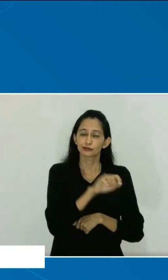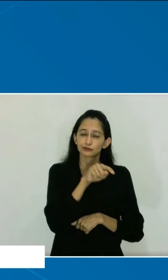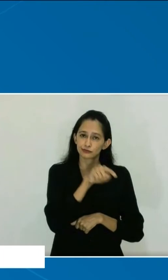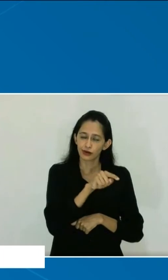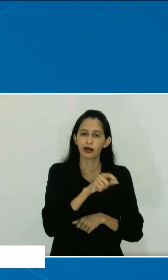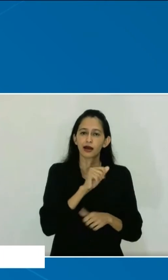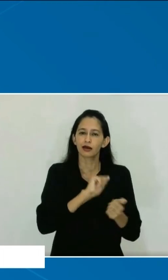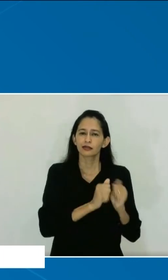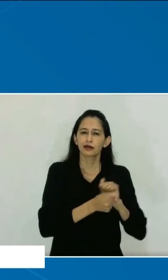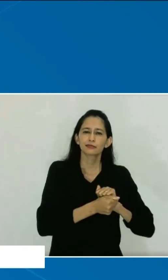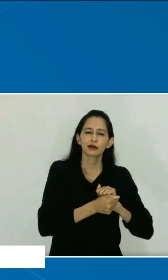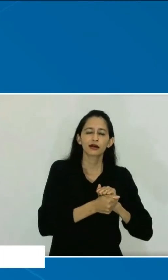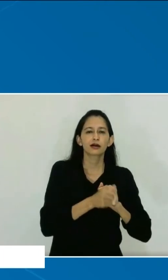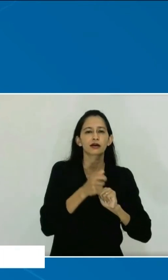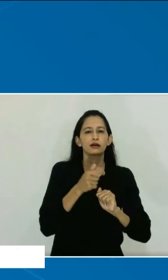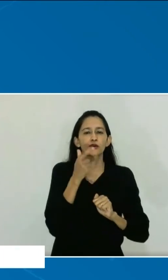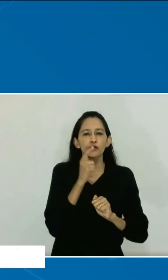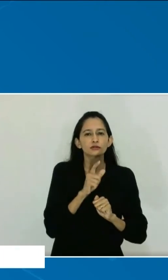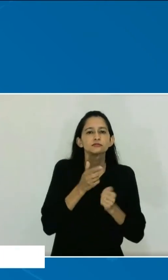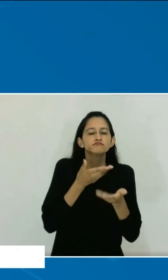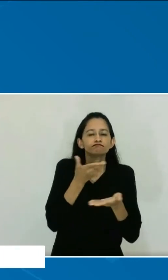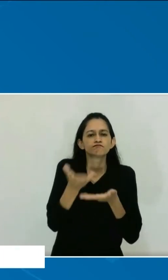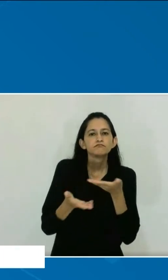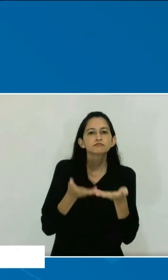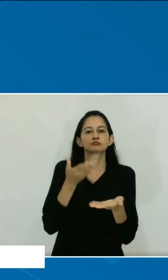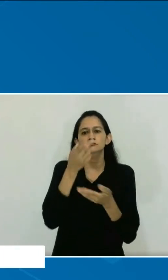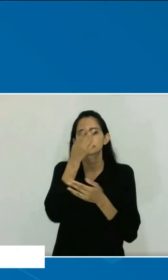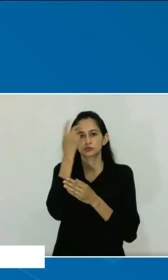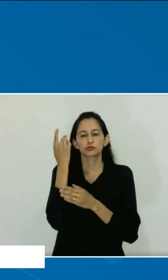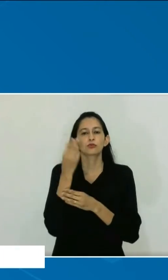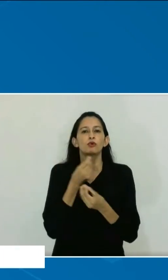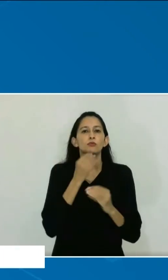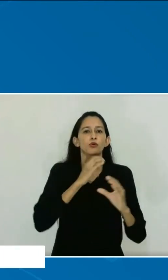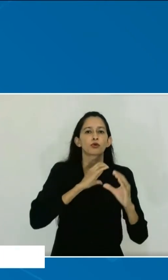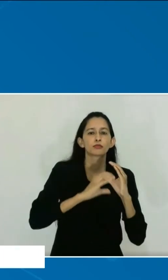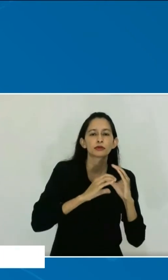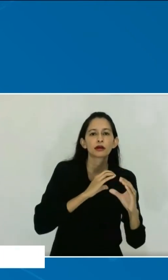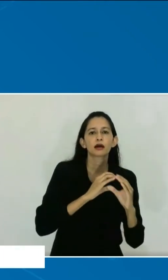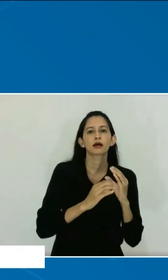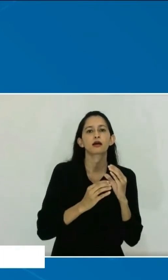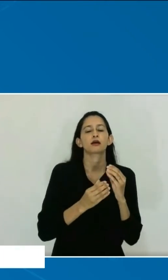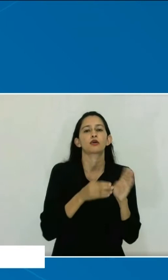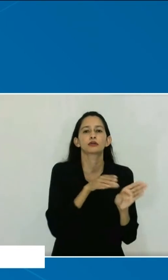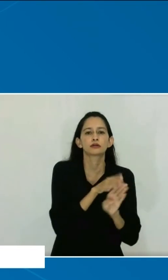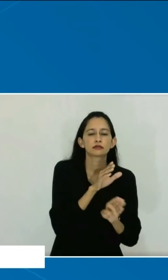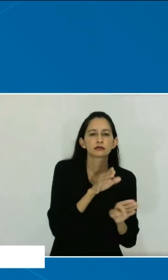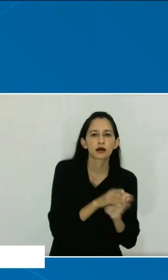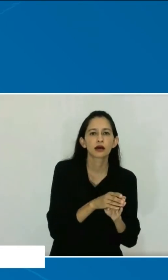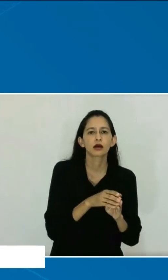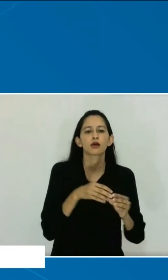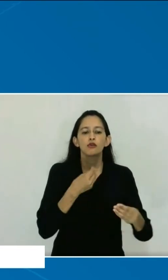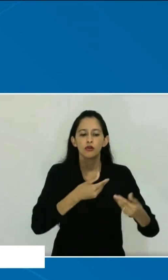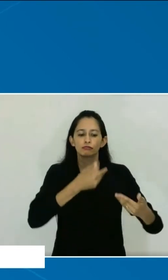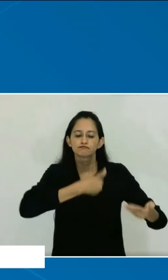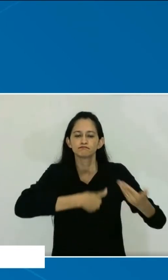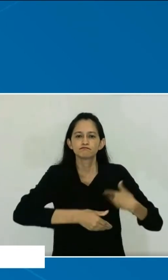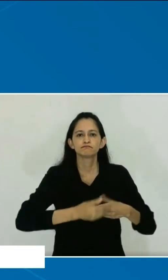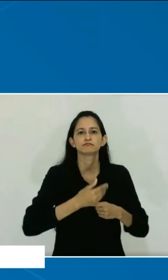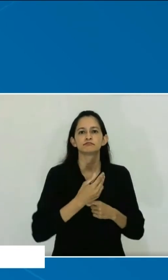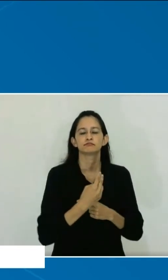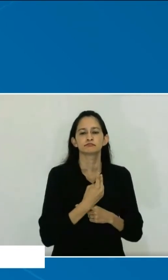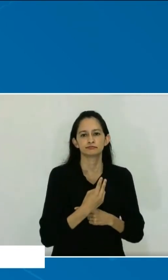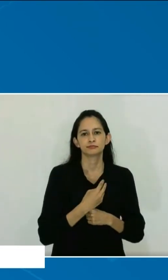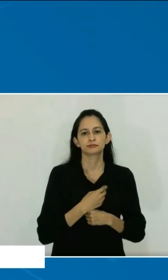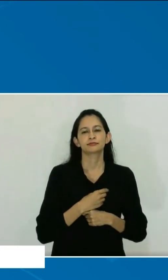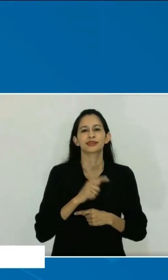essa população como elas se comunicavam a respeito do Covid, quais eram as formas de tratamento. Inclusive, a nossa